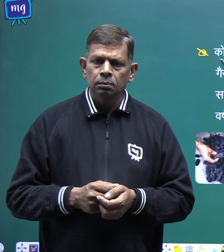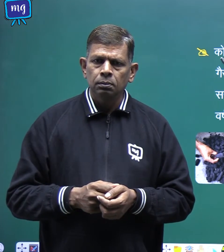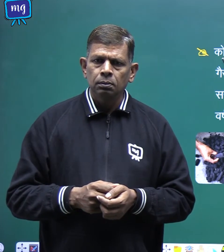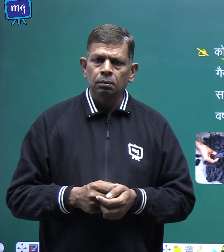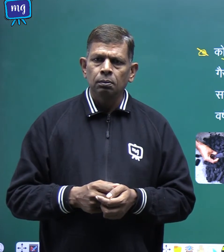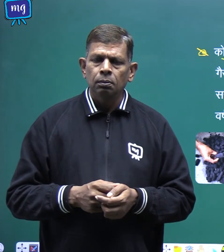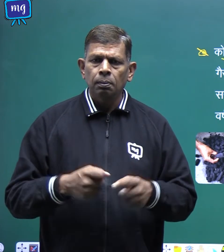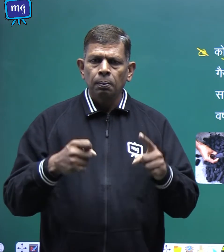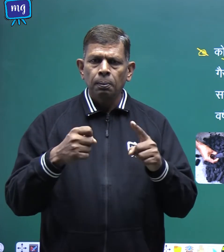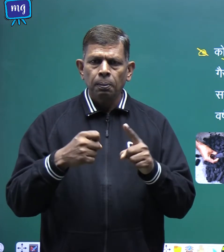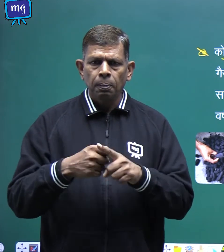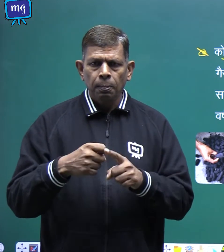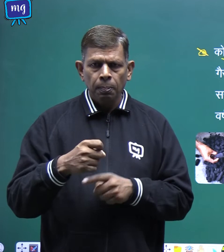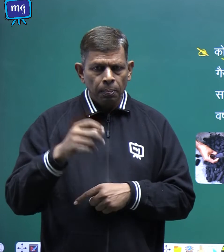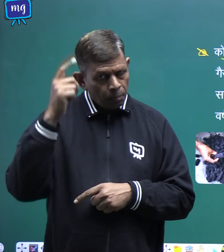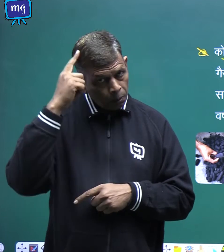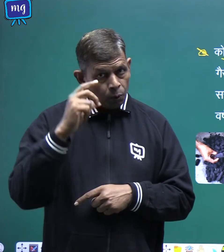कोयला, पेट्रोलियम,